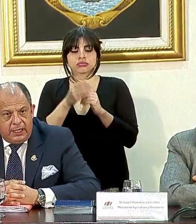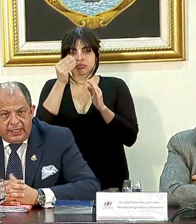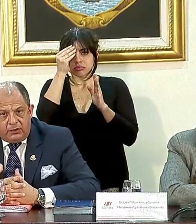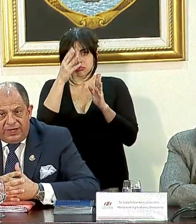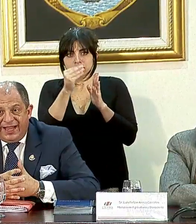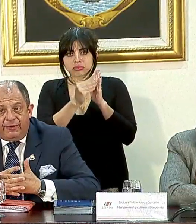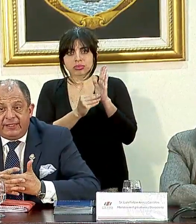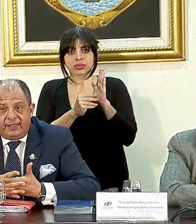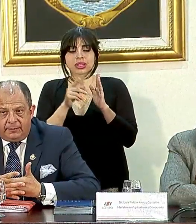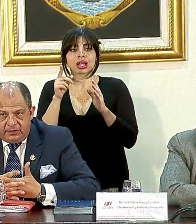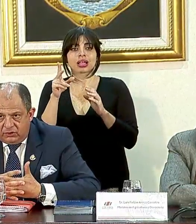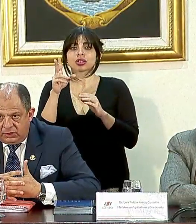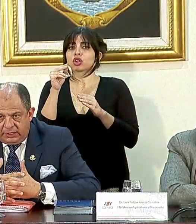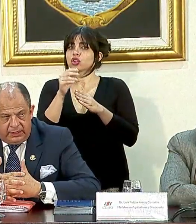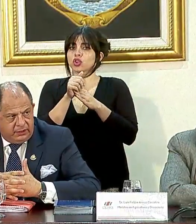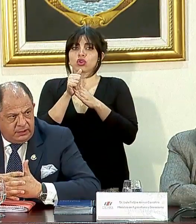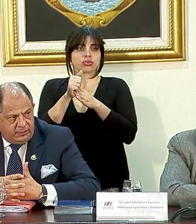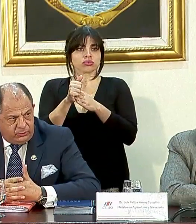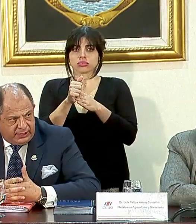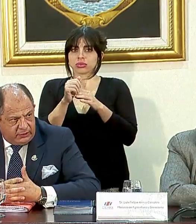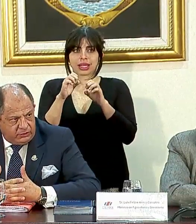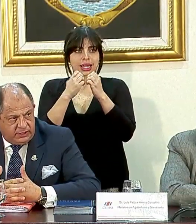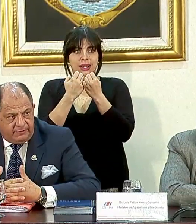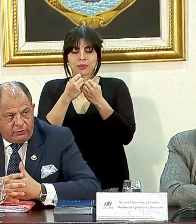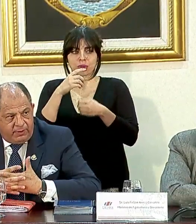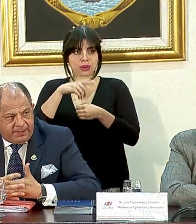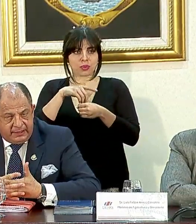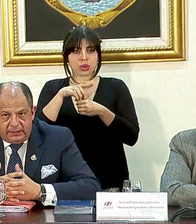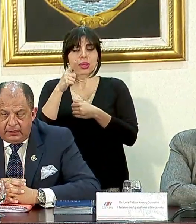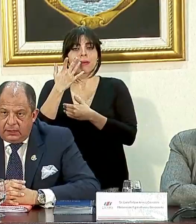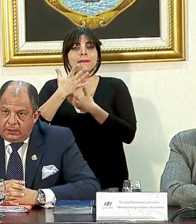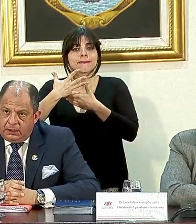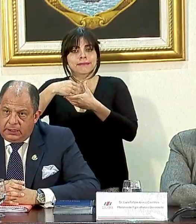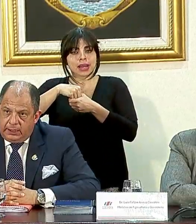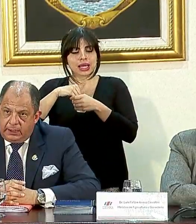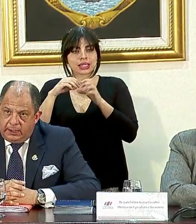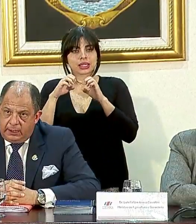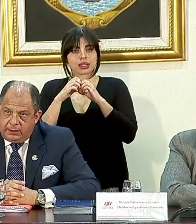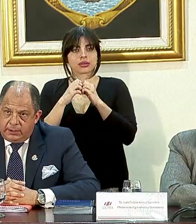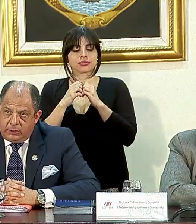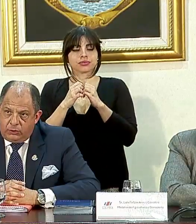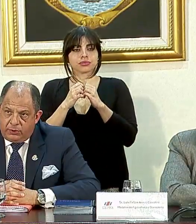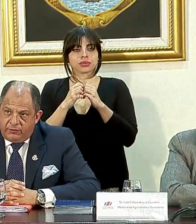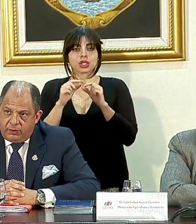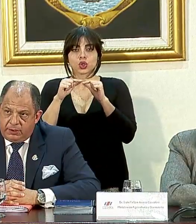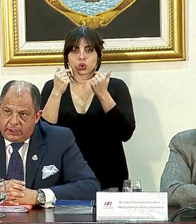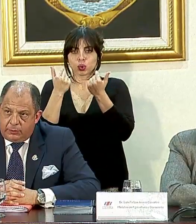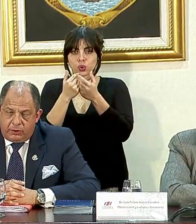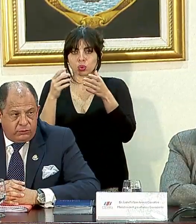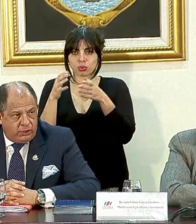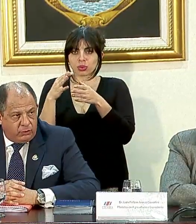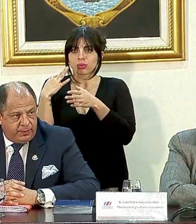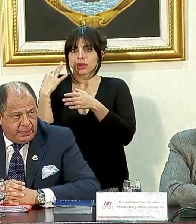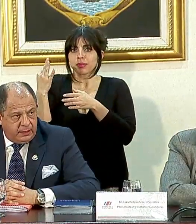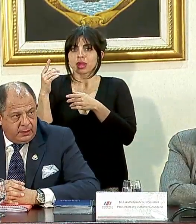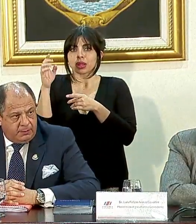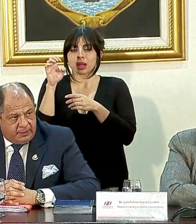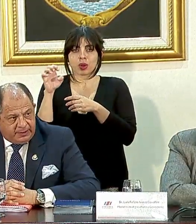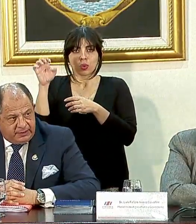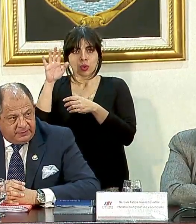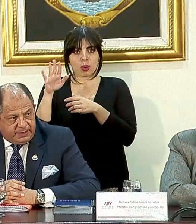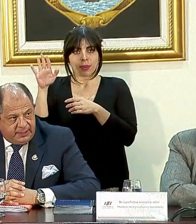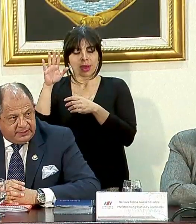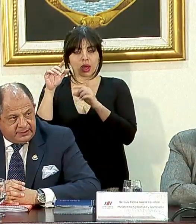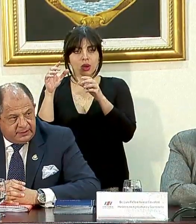señalada. Ella no encabeza la misión de diputados, ella forma parte del grupo que fue invitado por la Unión Europea